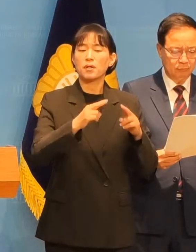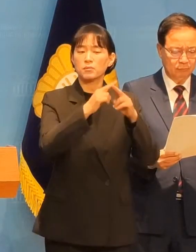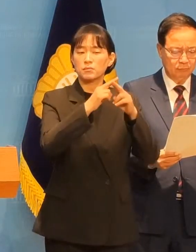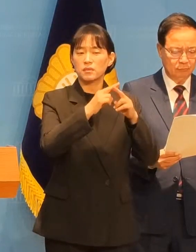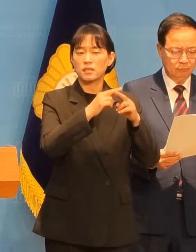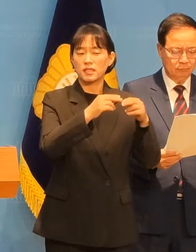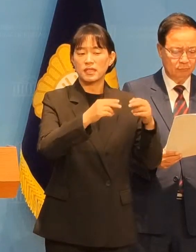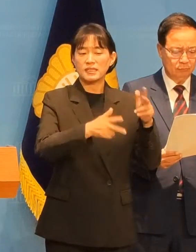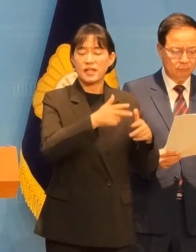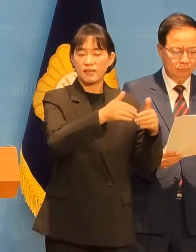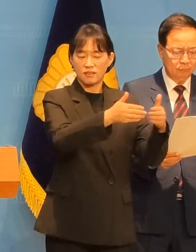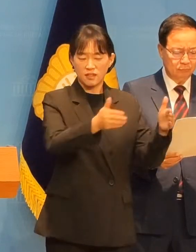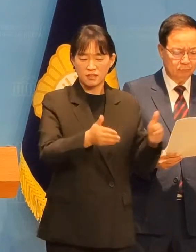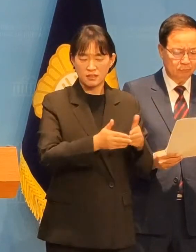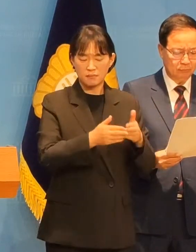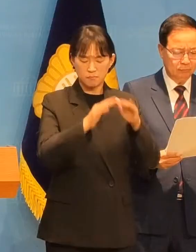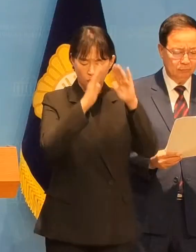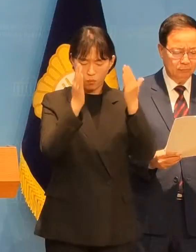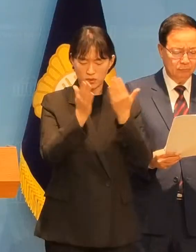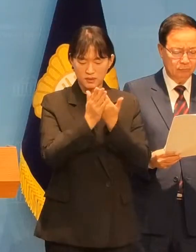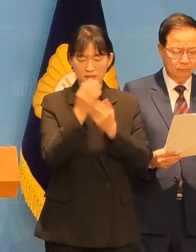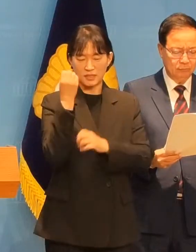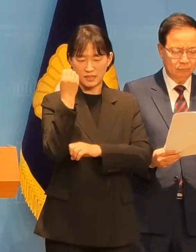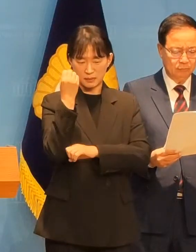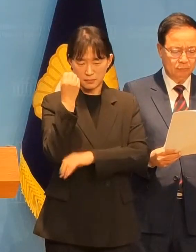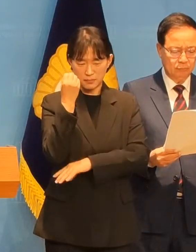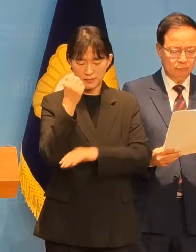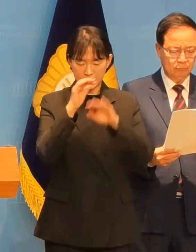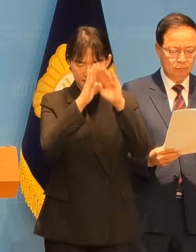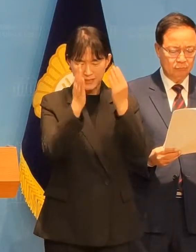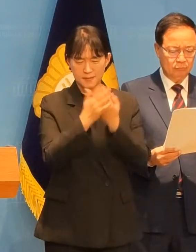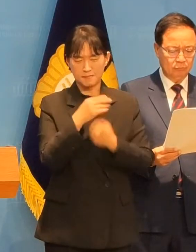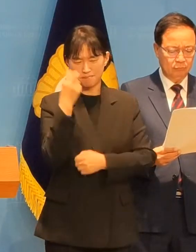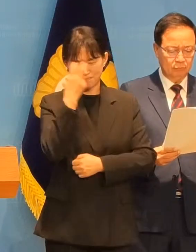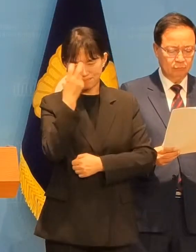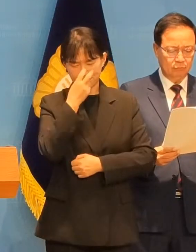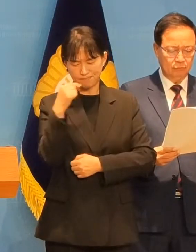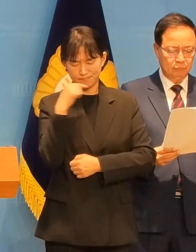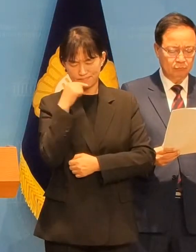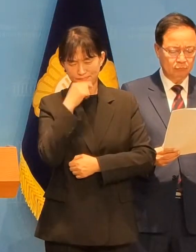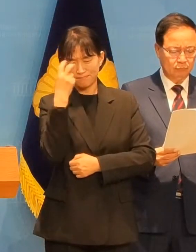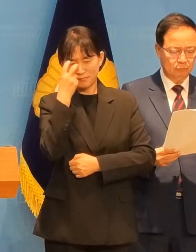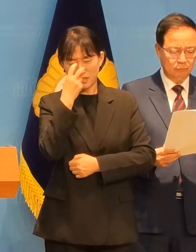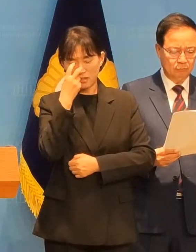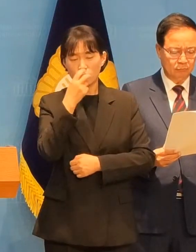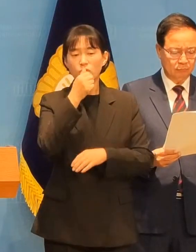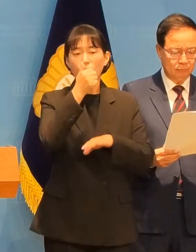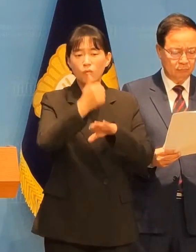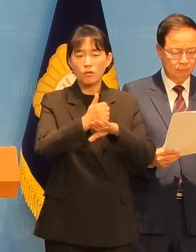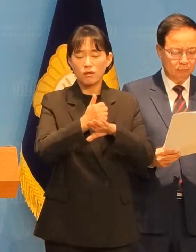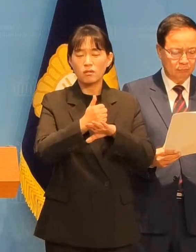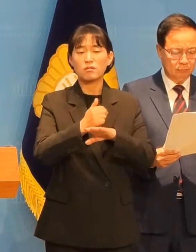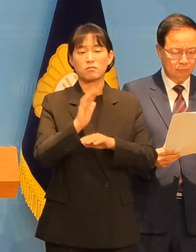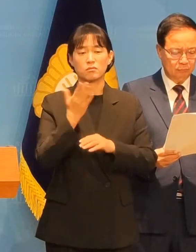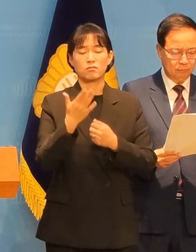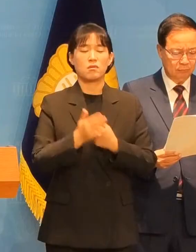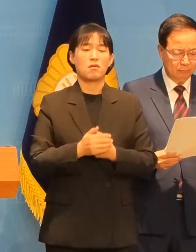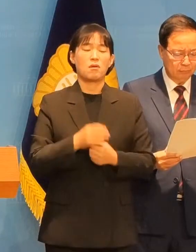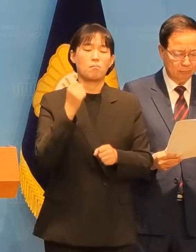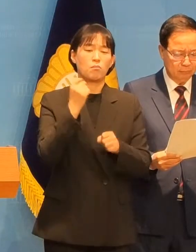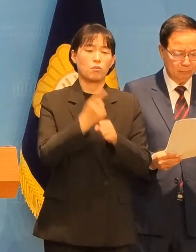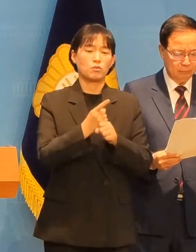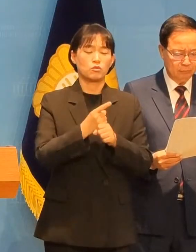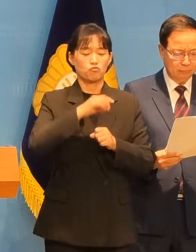기획부터 이러한 제반 조건 충족 문제를 치밀하게 고려한 그러한 결과물이었습니다. 이미 천문학적인